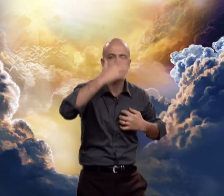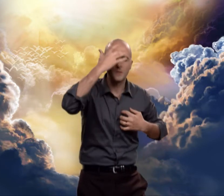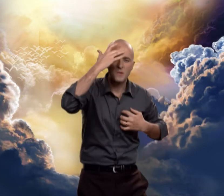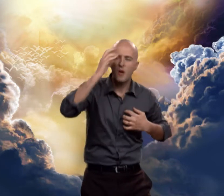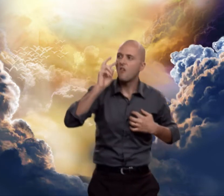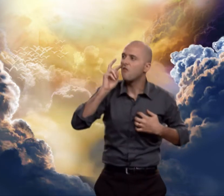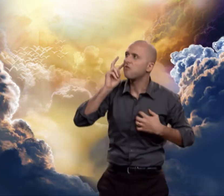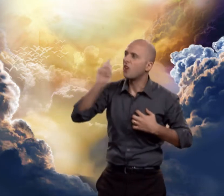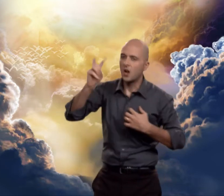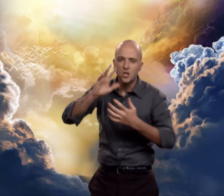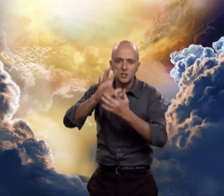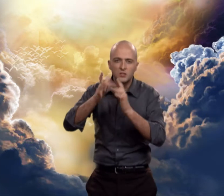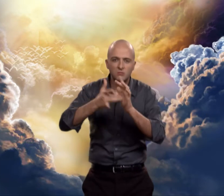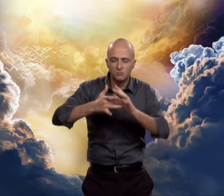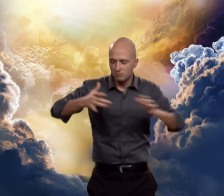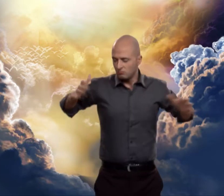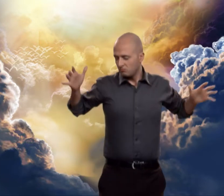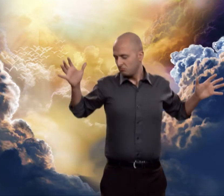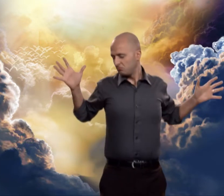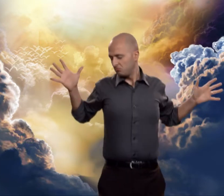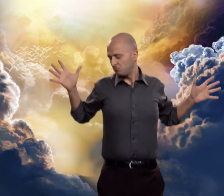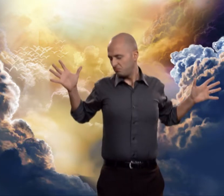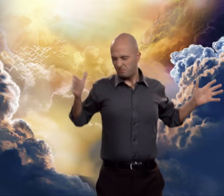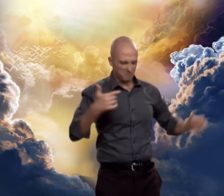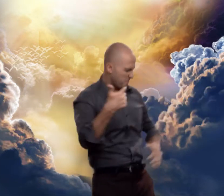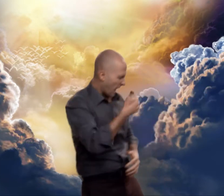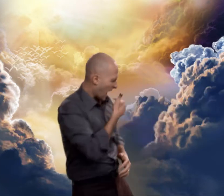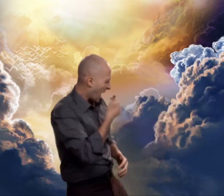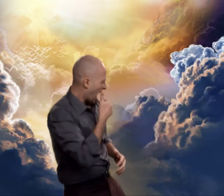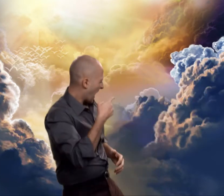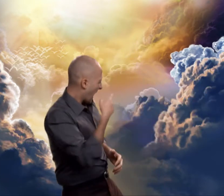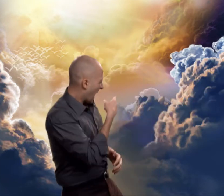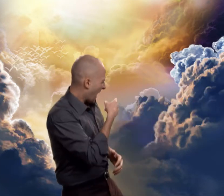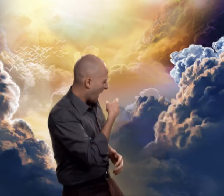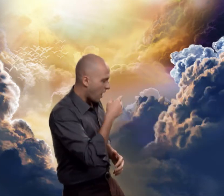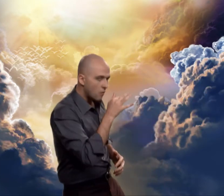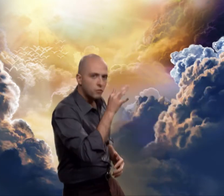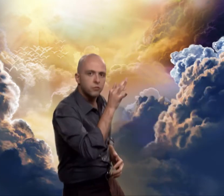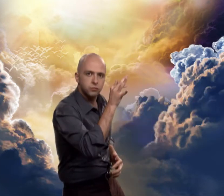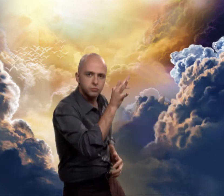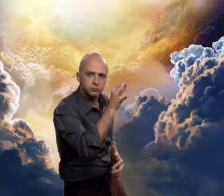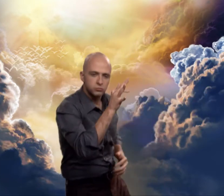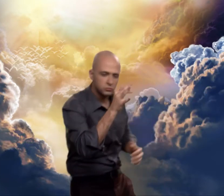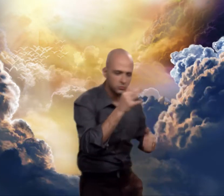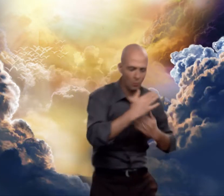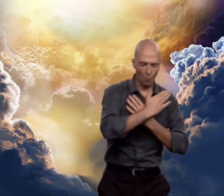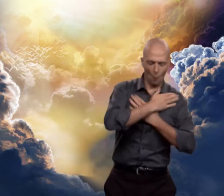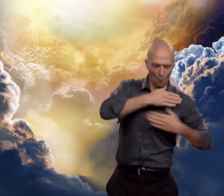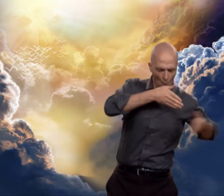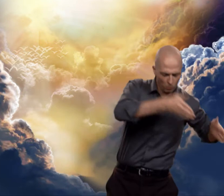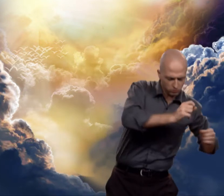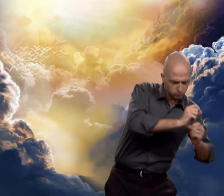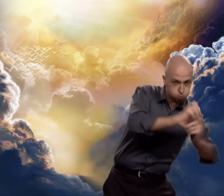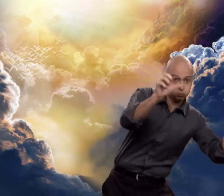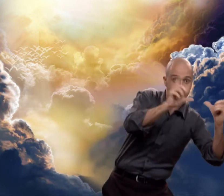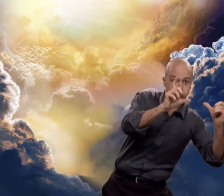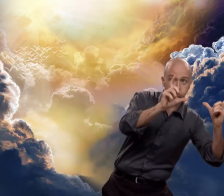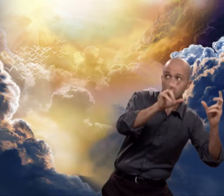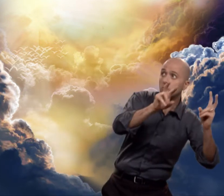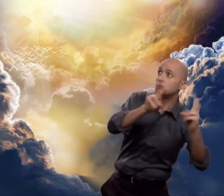concedida aos fiéis e obedientes. Violentos relâmpagos envolvem a terra num lençol de chamas. Em meio ao estrondo do